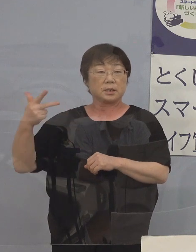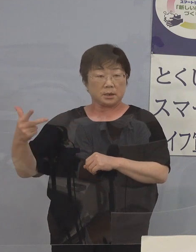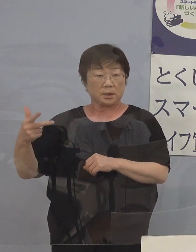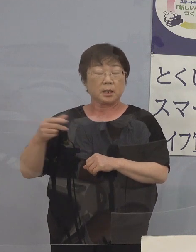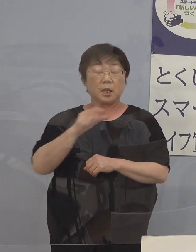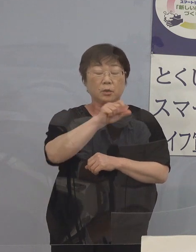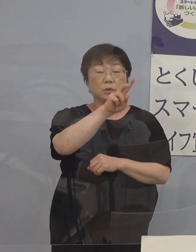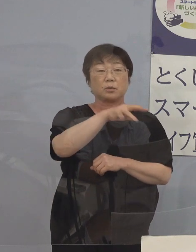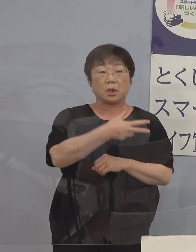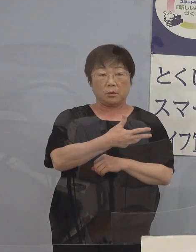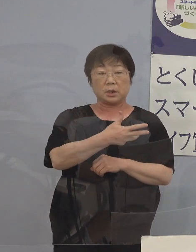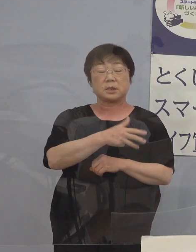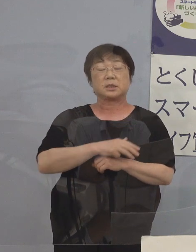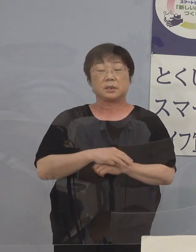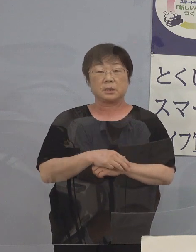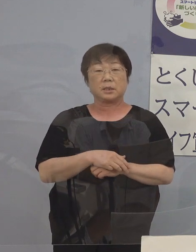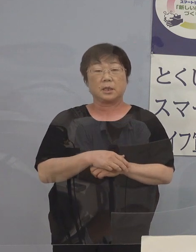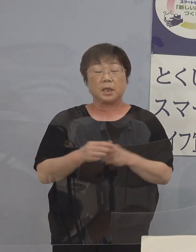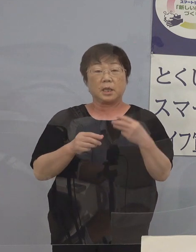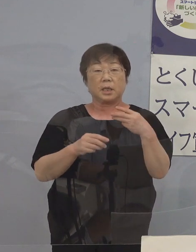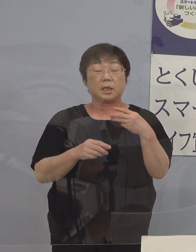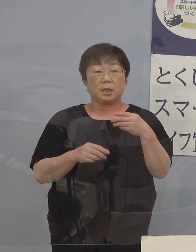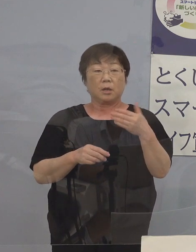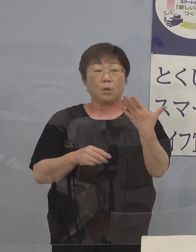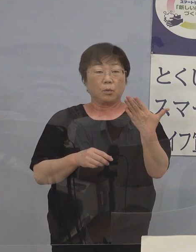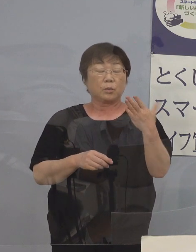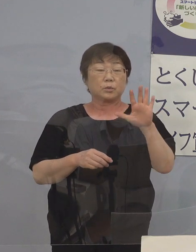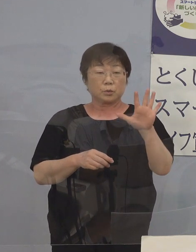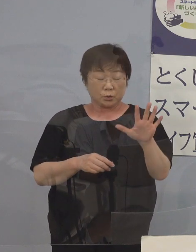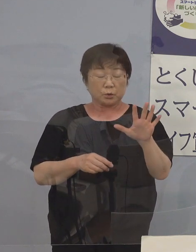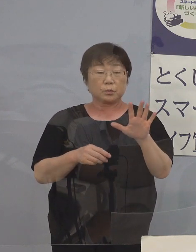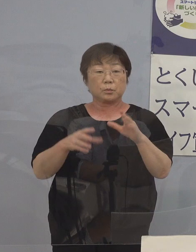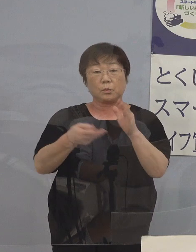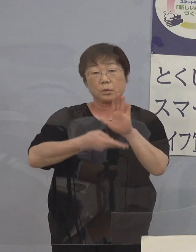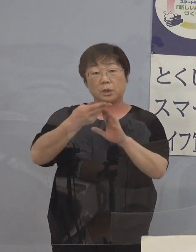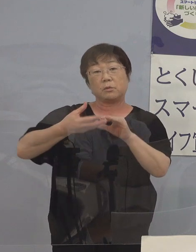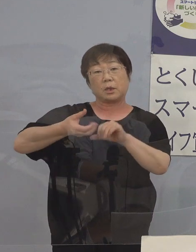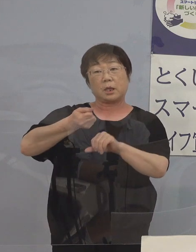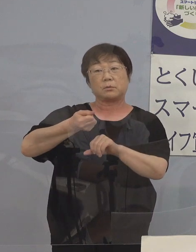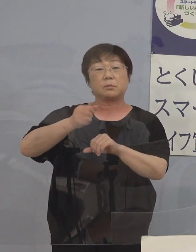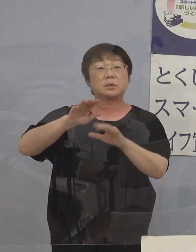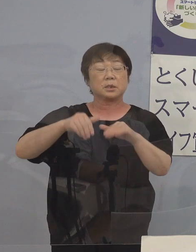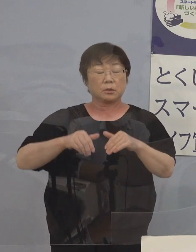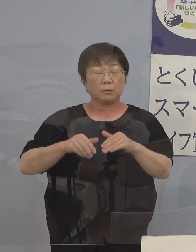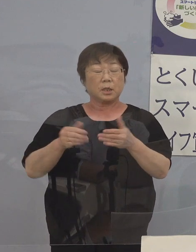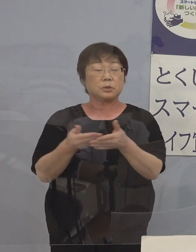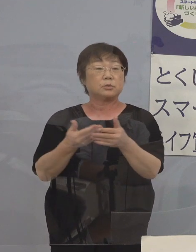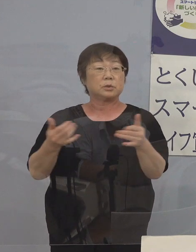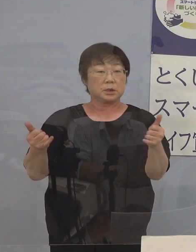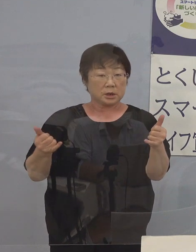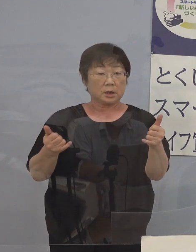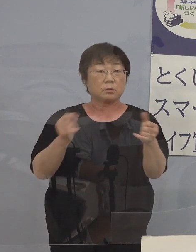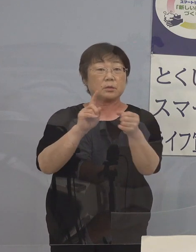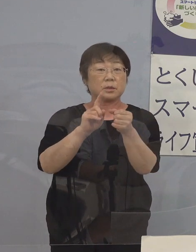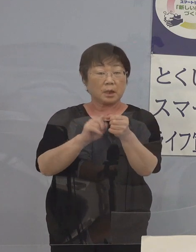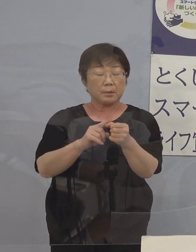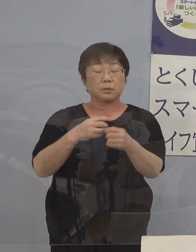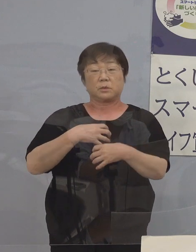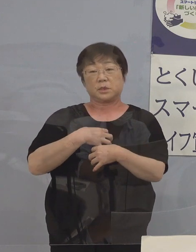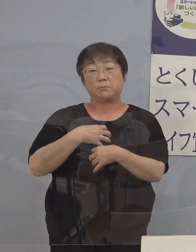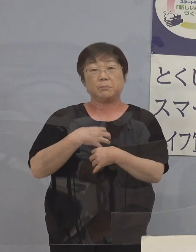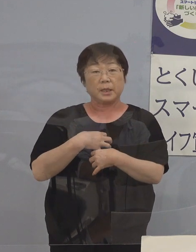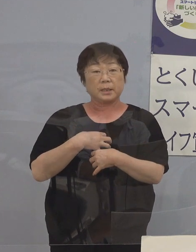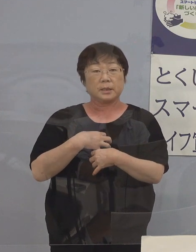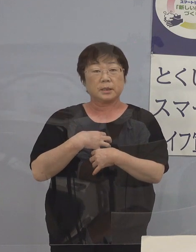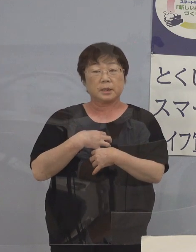南市、吉野川市、5つのホテルを確保したというのは、そうした医療従事者の皆さん方の心配